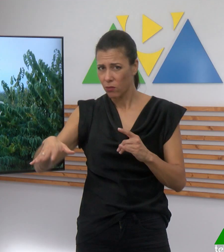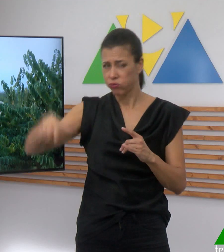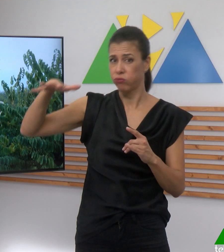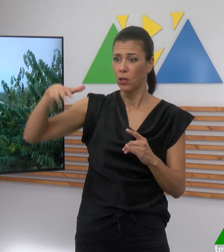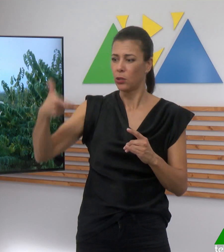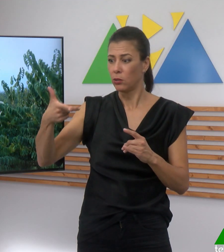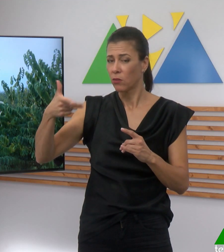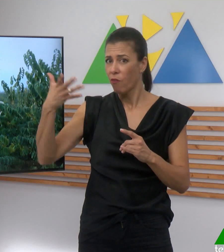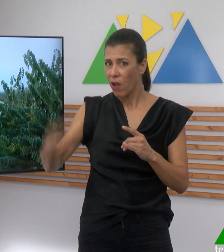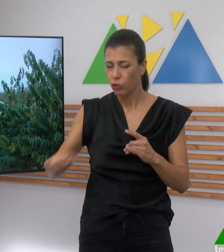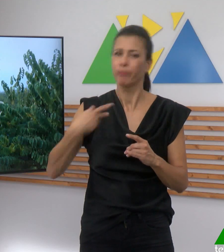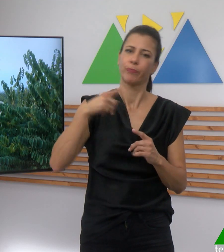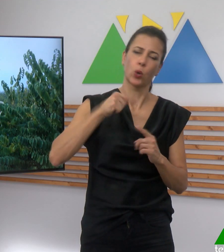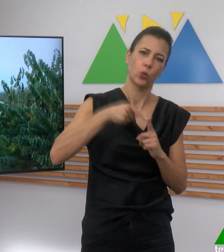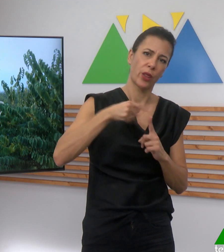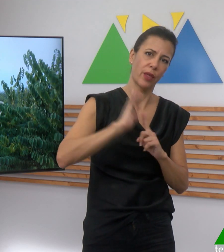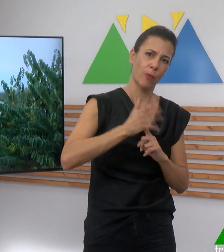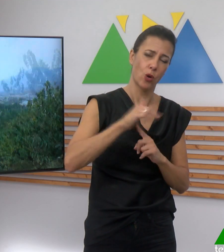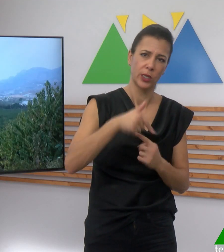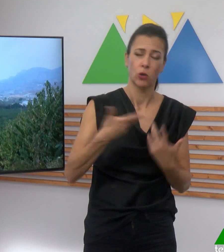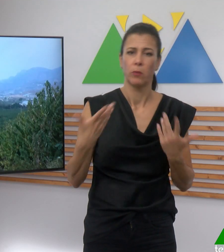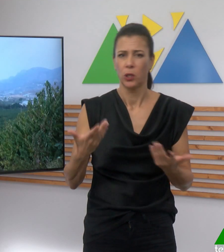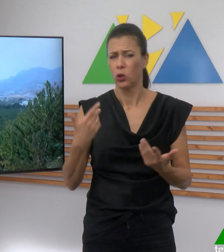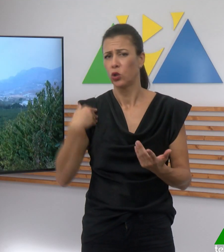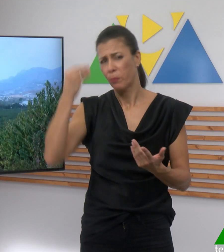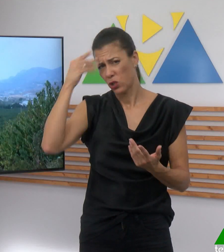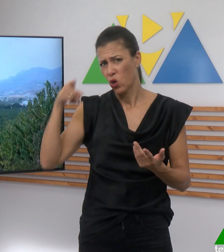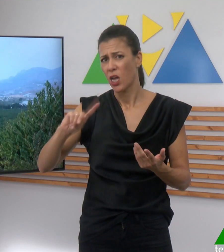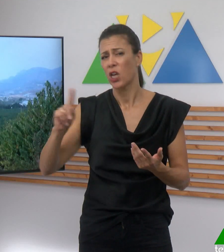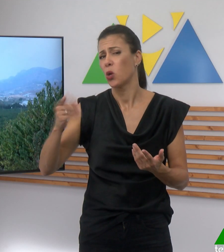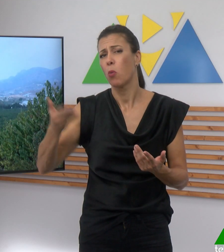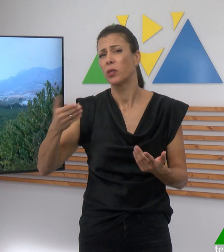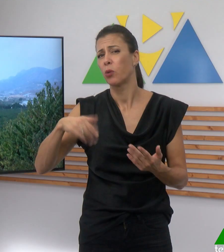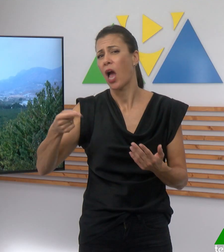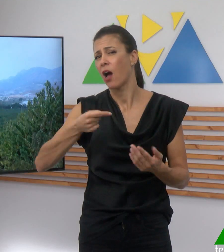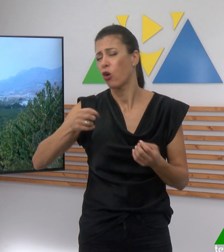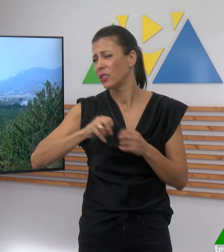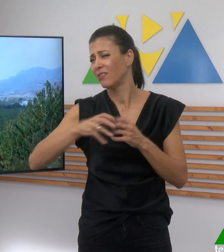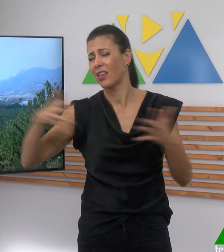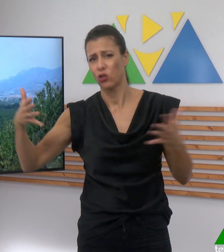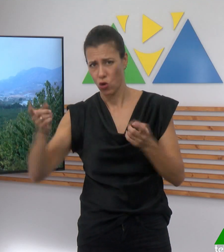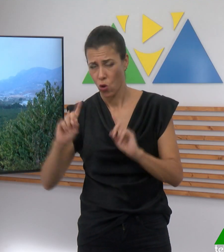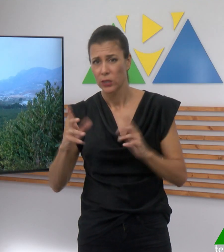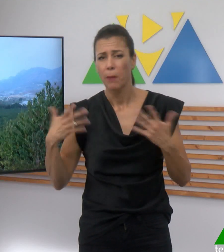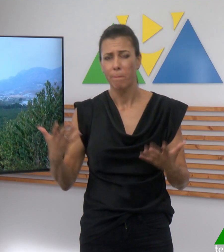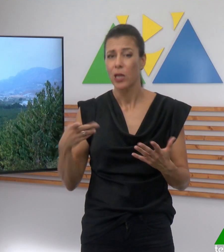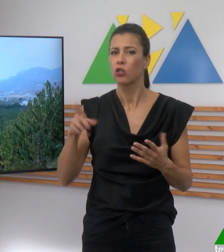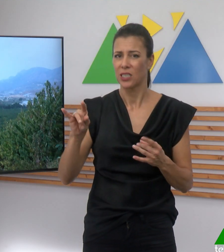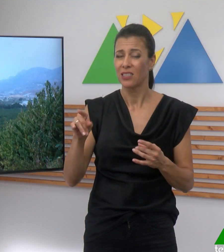tuvo no debió tener mucha importancia porque el cultivo del arroz no era demasiado extenso se conoció y así aparece los documentos del siglo X